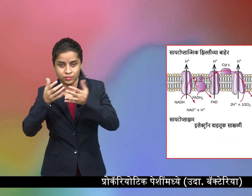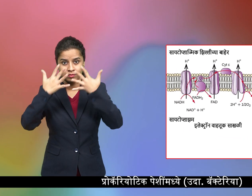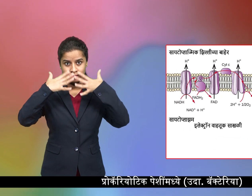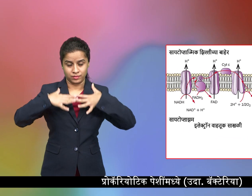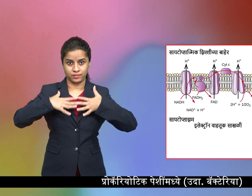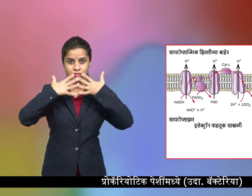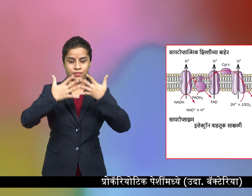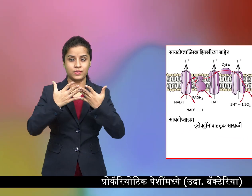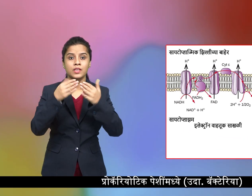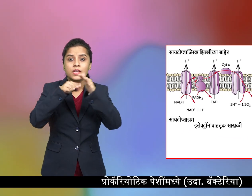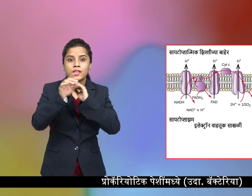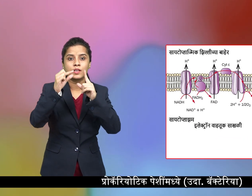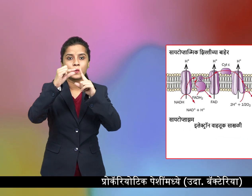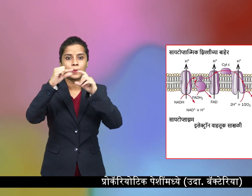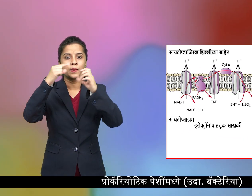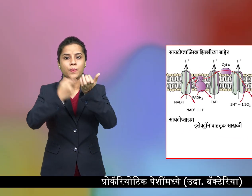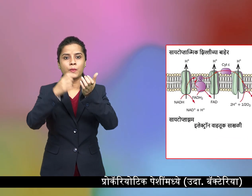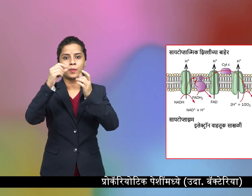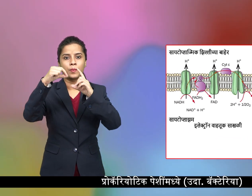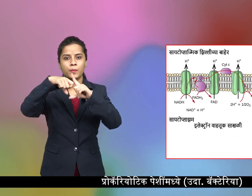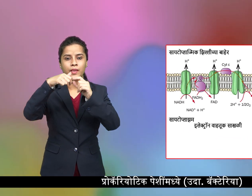प्रोकॅरियोटिक पेशींमध्ये उदाहरणार्थ बॅक्टेरिया,